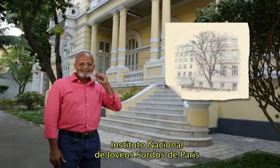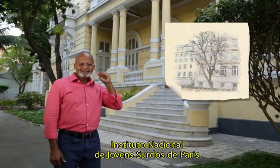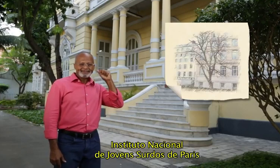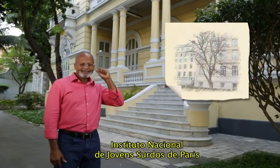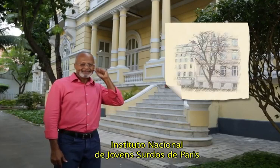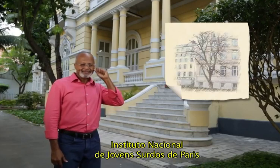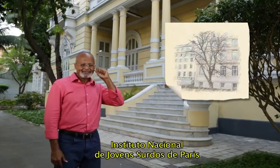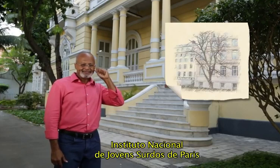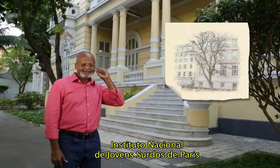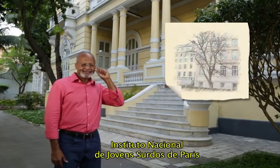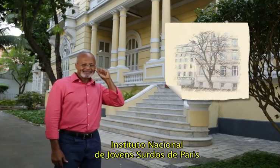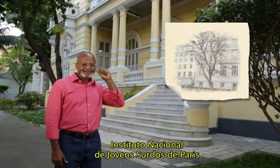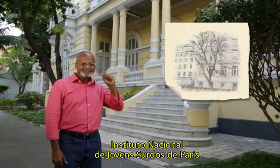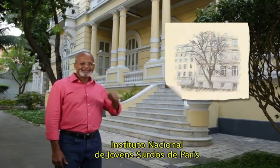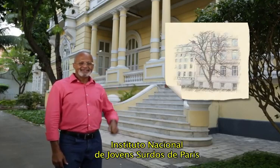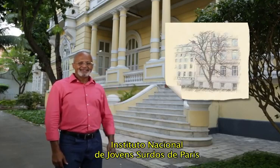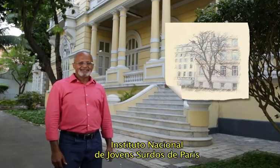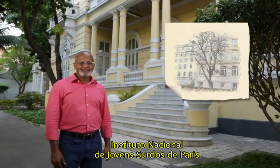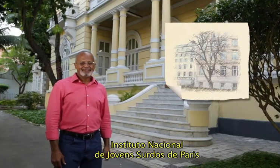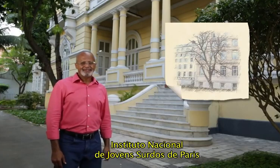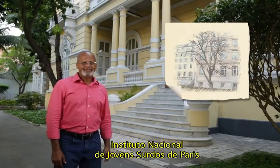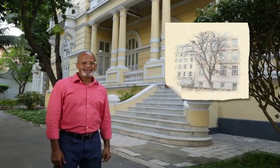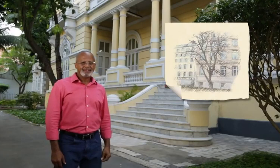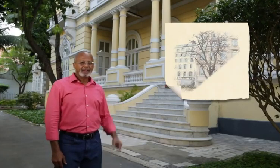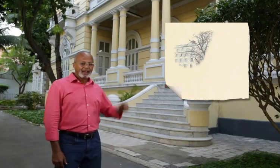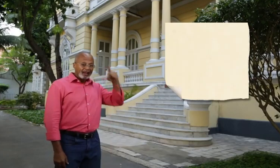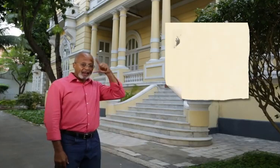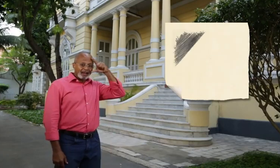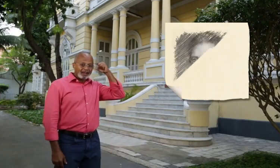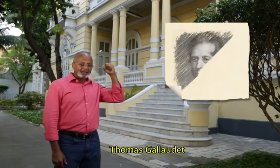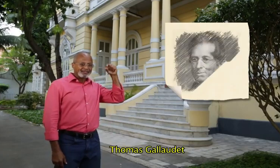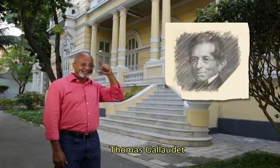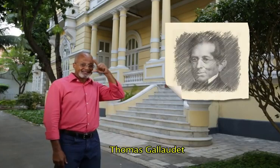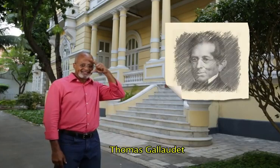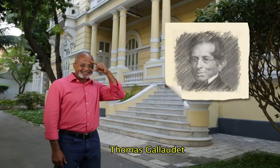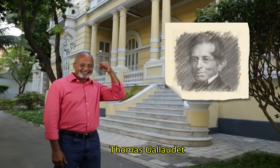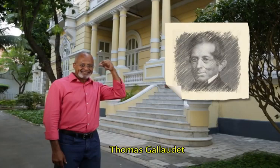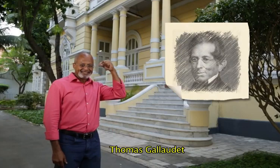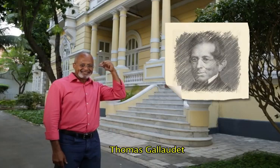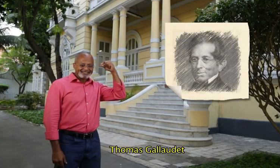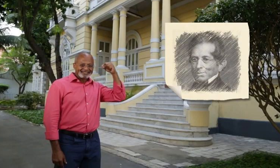Instituto Nacional de Jovens Surdos de Paris. Thomas Gallaudet.